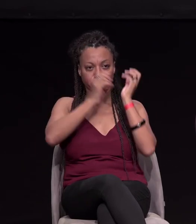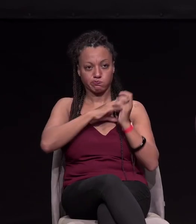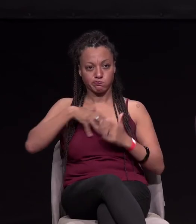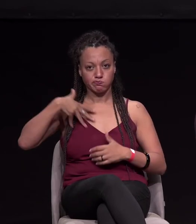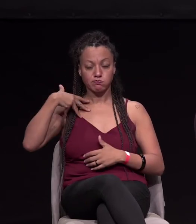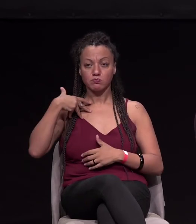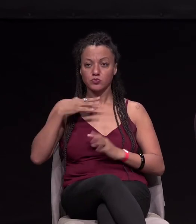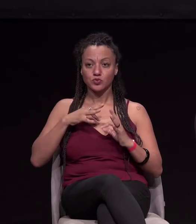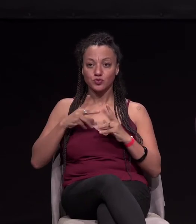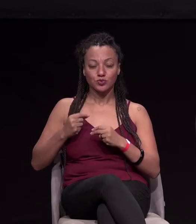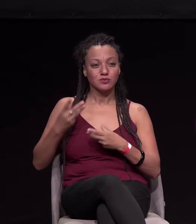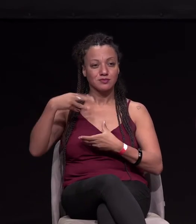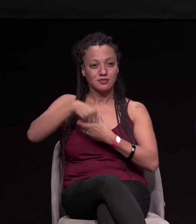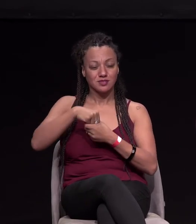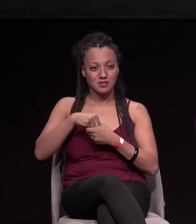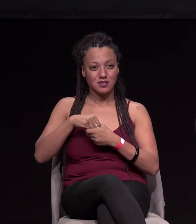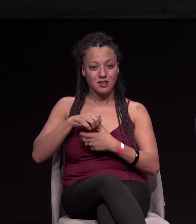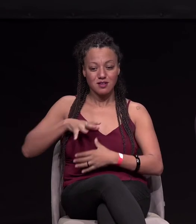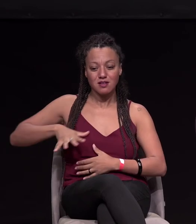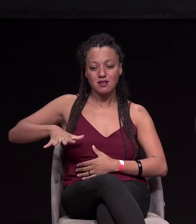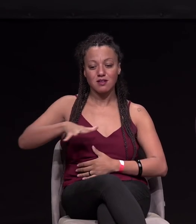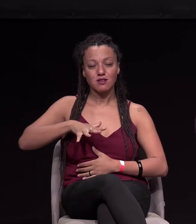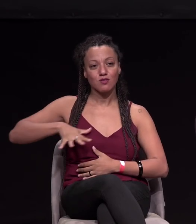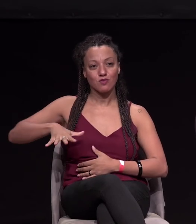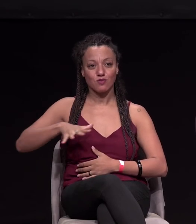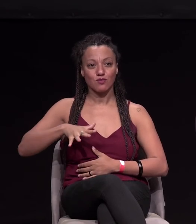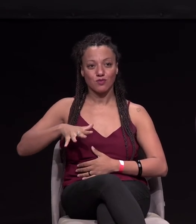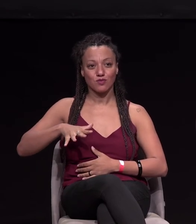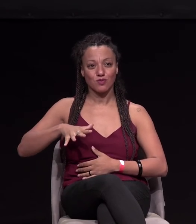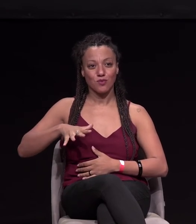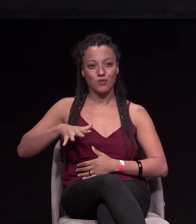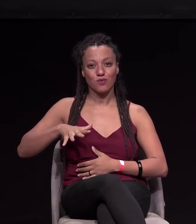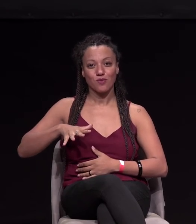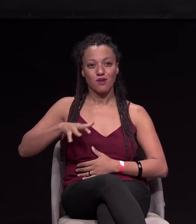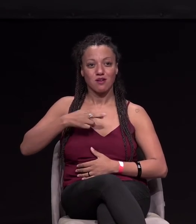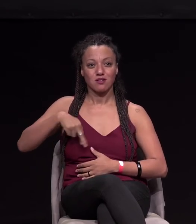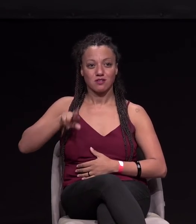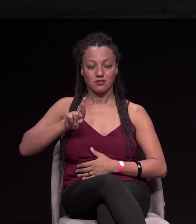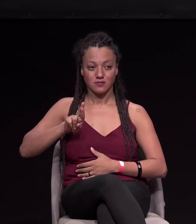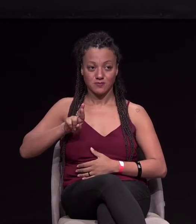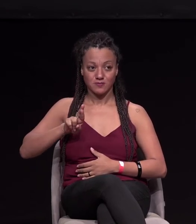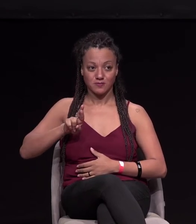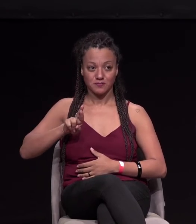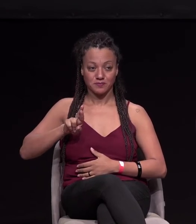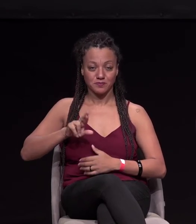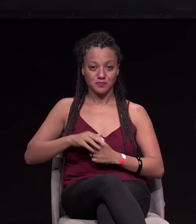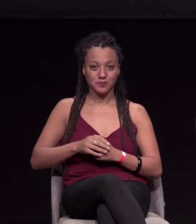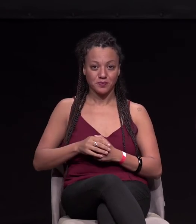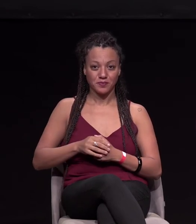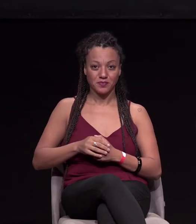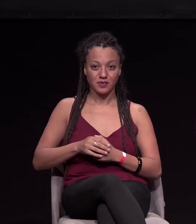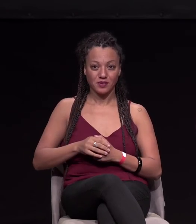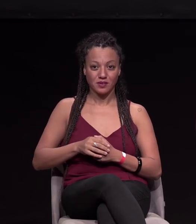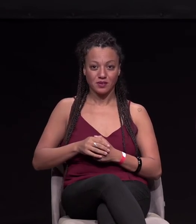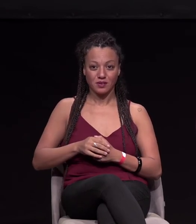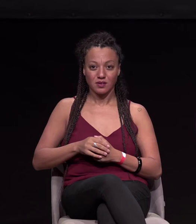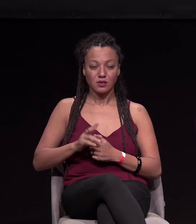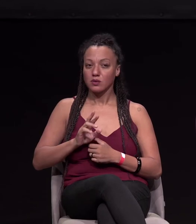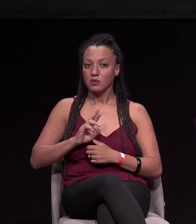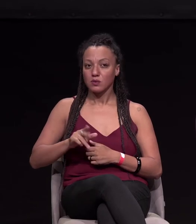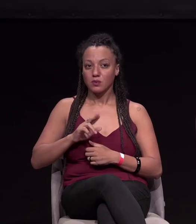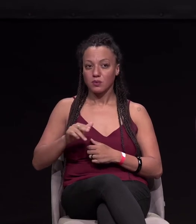eles estão é dentro desse nesse ciclo desse ambiente religioso essa expressão não da estética negra